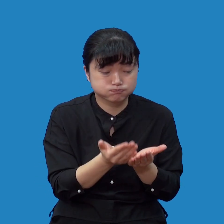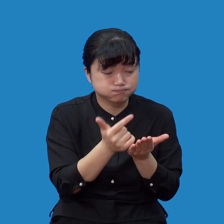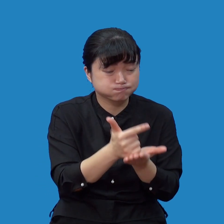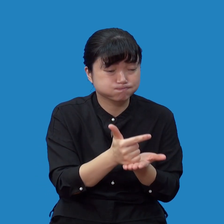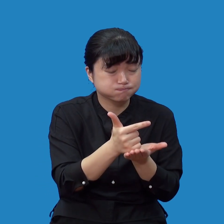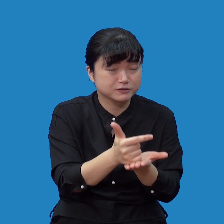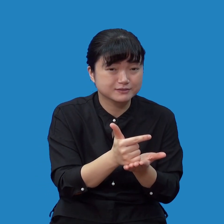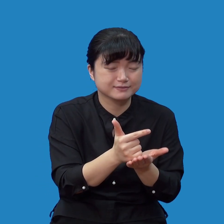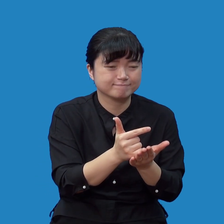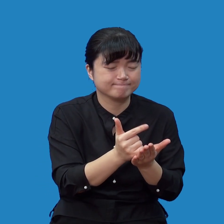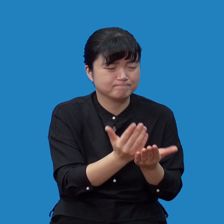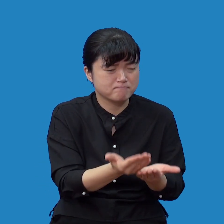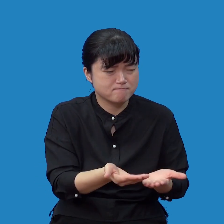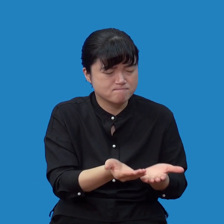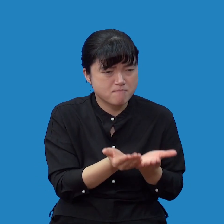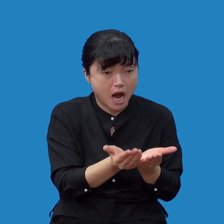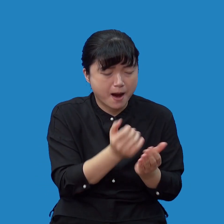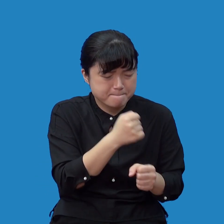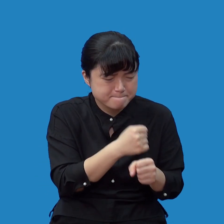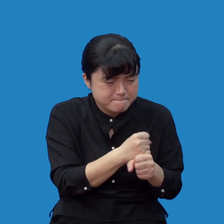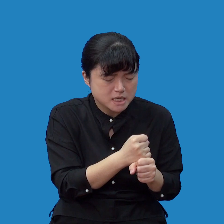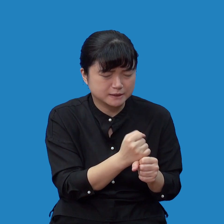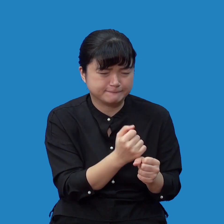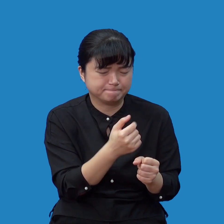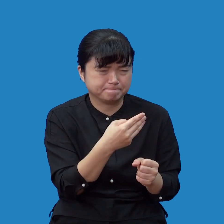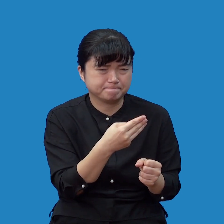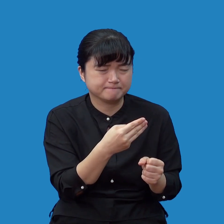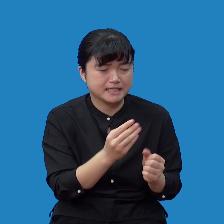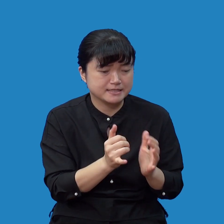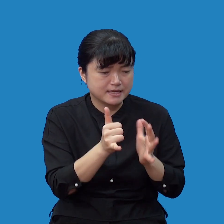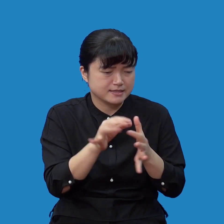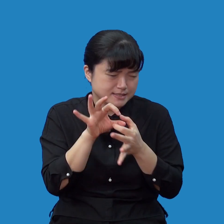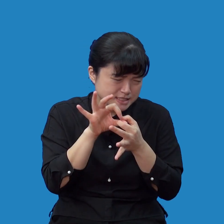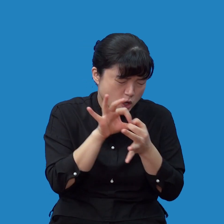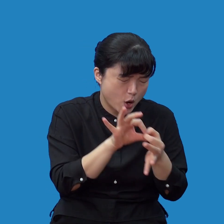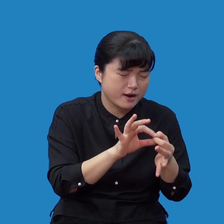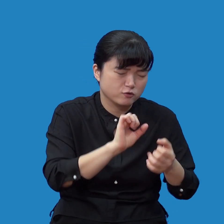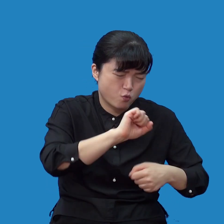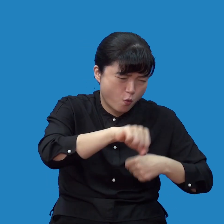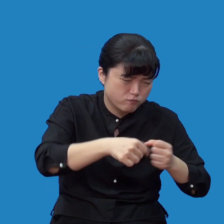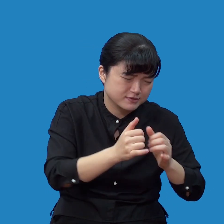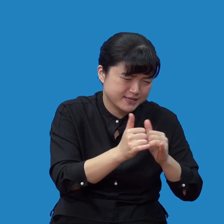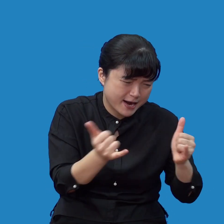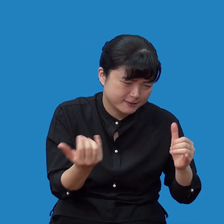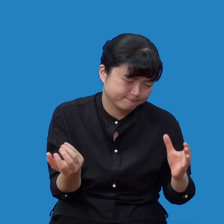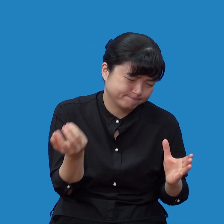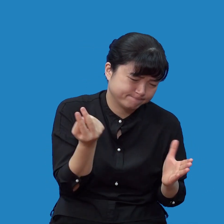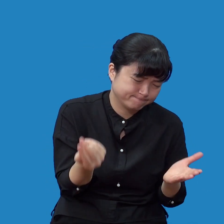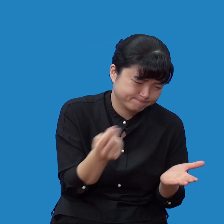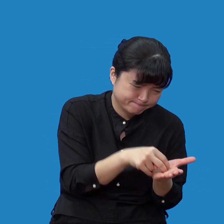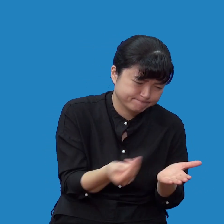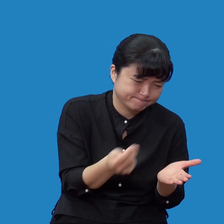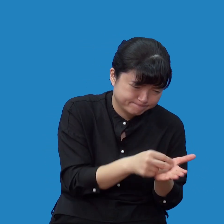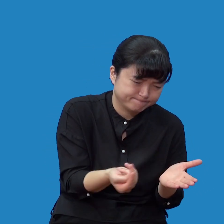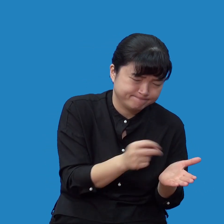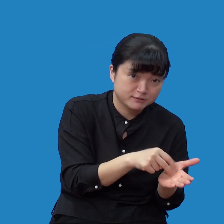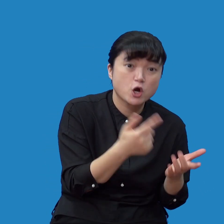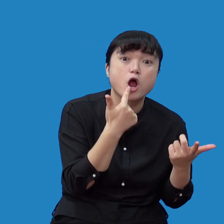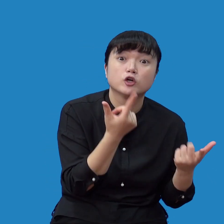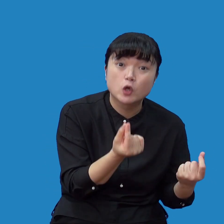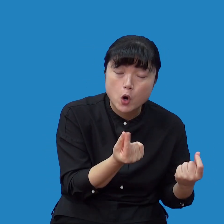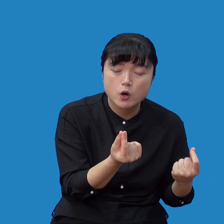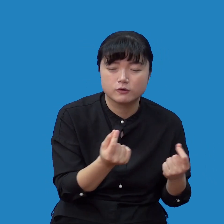진을 발라서 세상을 이어갈 사람들 그리고 동물들을 다 태웠던 것처럼 지금